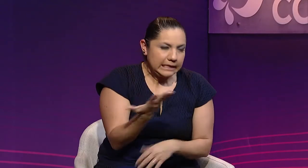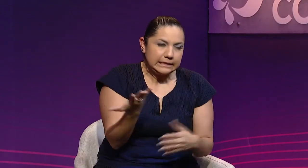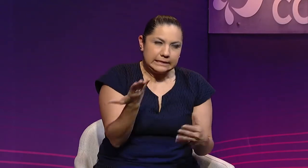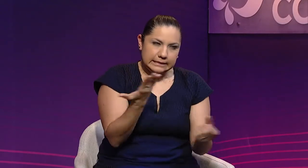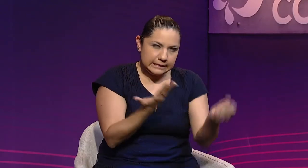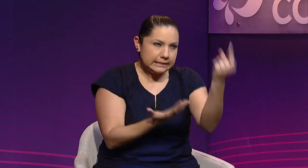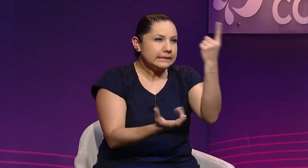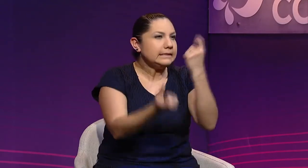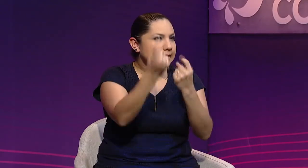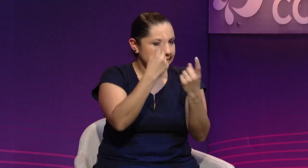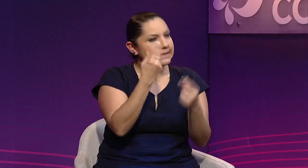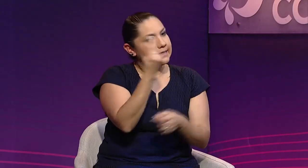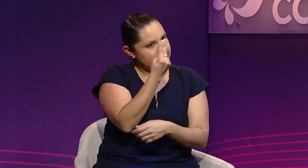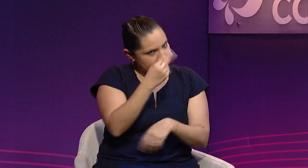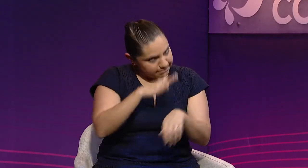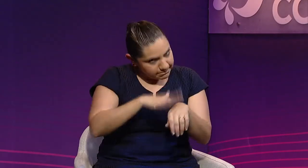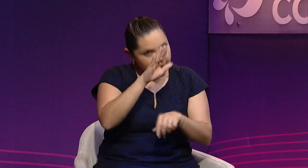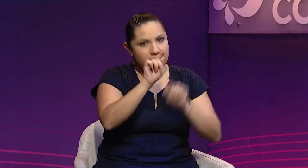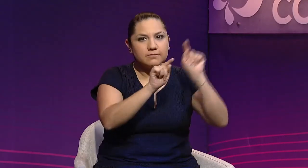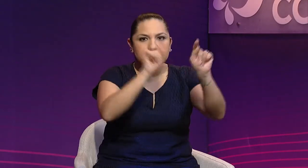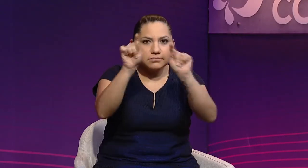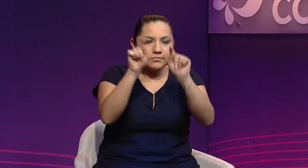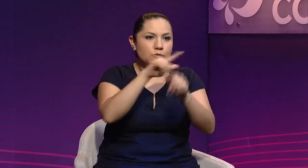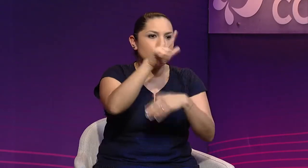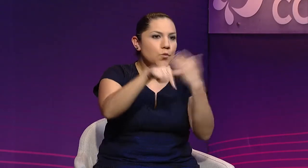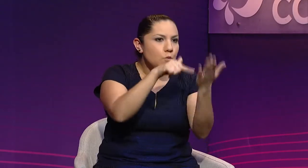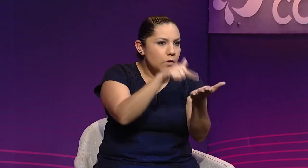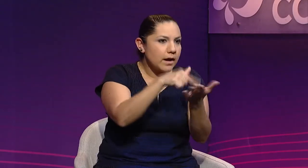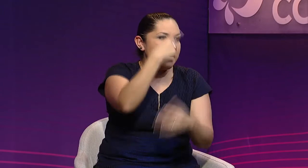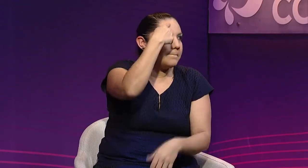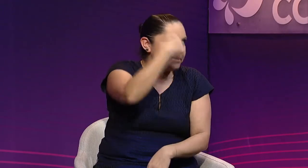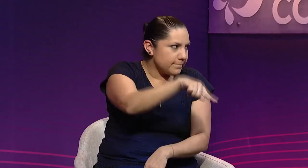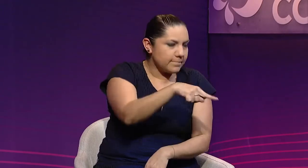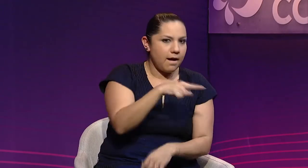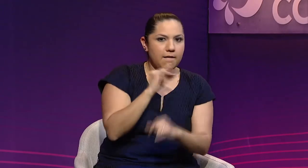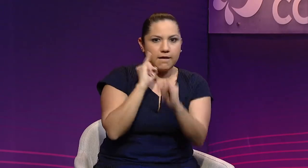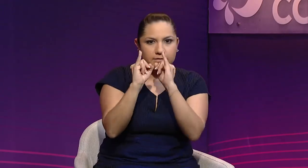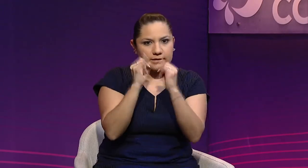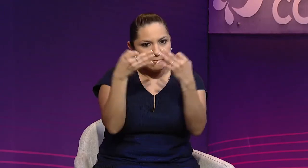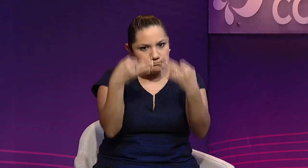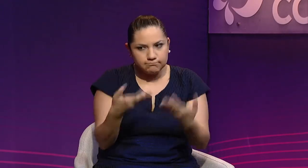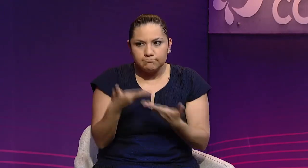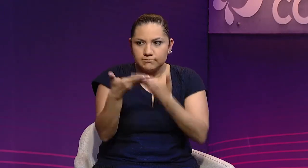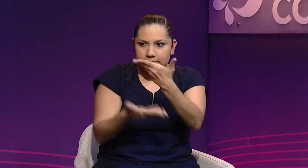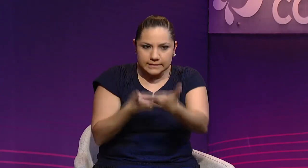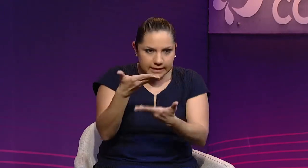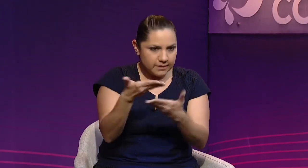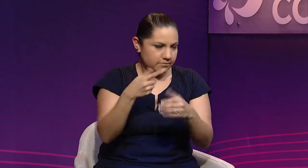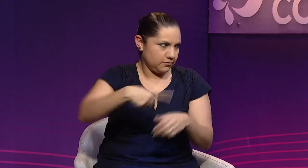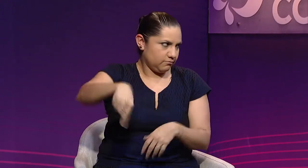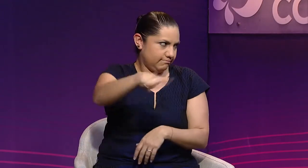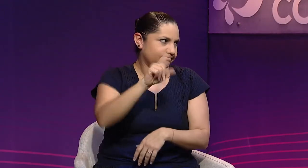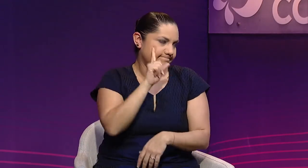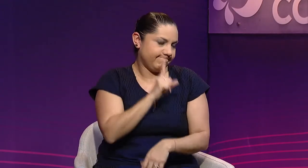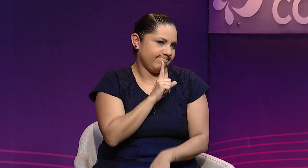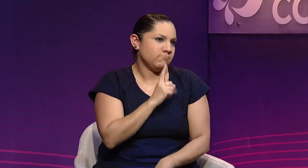decisión de ir a tomar cursos. Claro, no todos los cursos que se ofrecen de lengua de señas son buenos, pero ni se